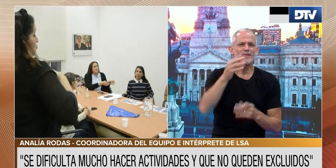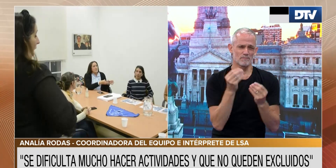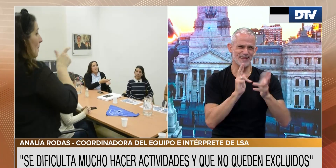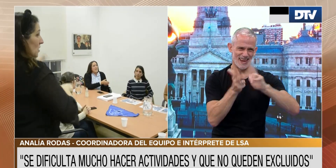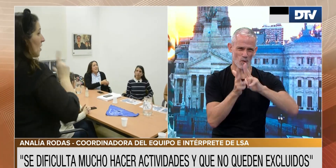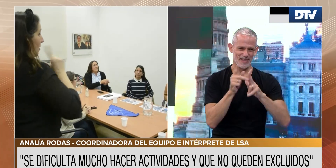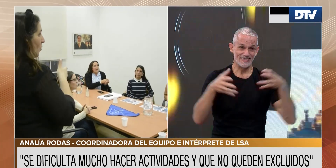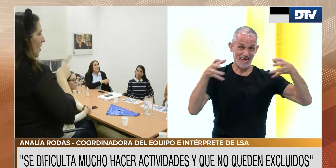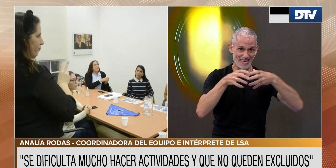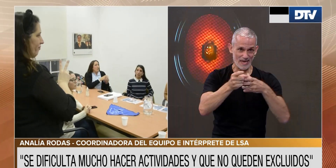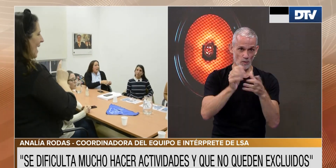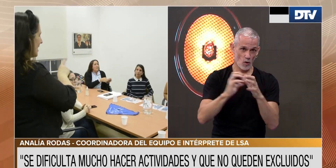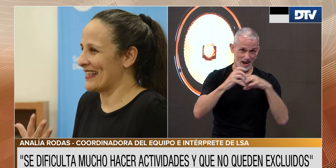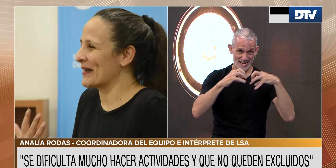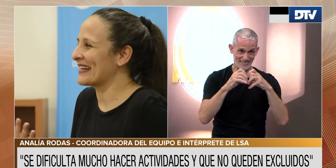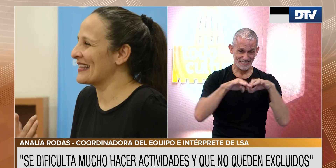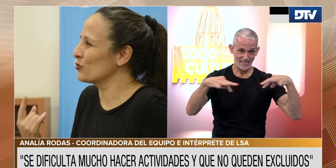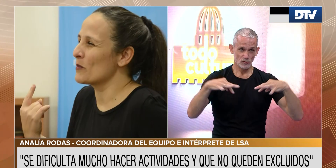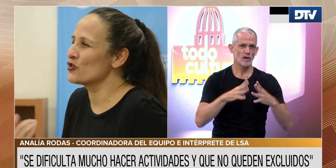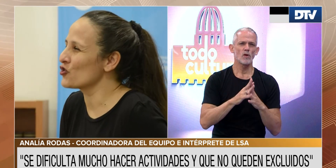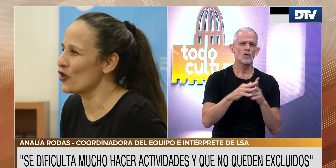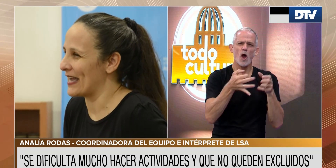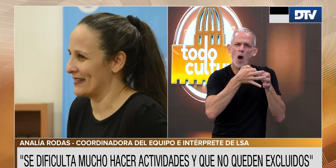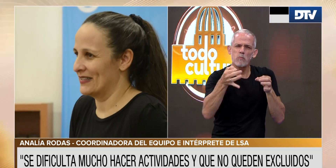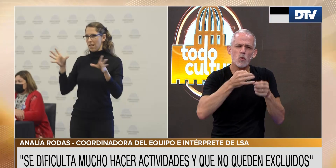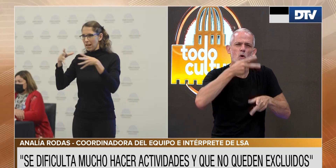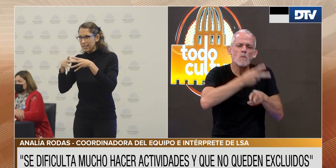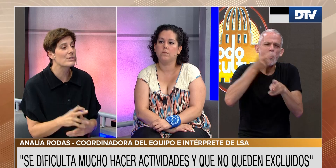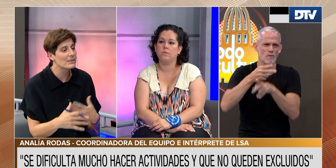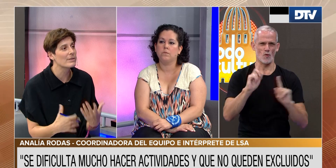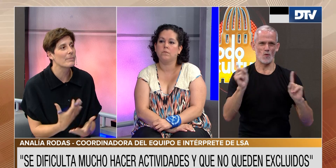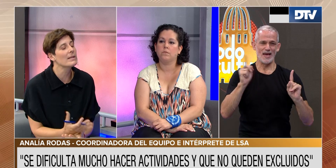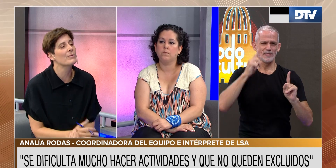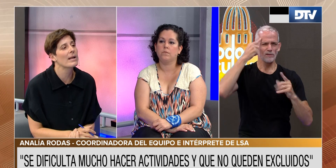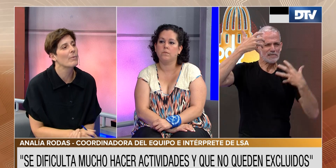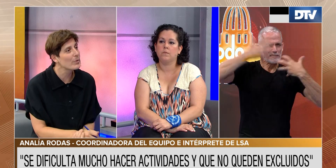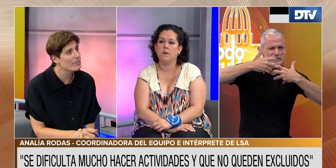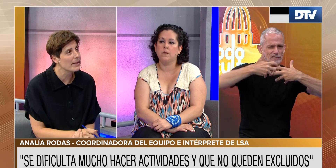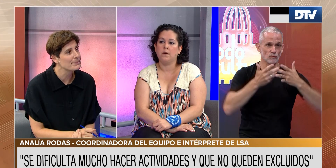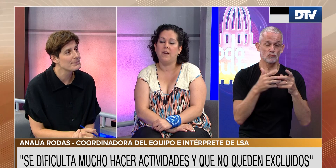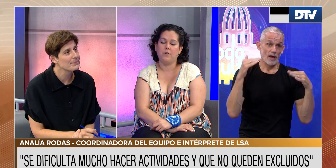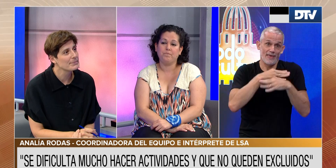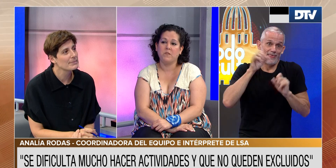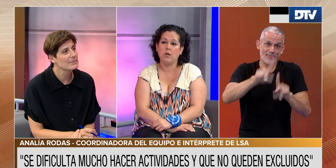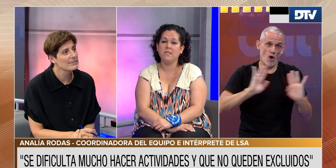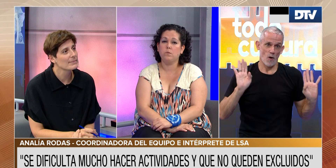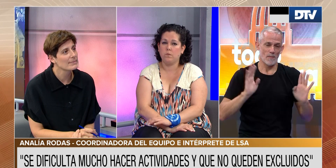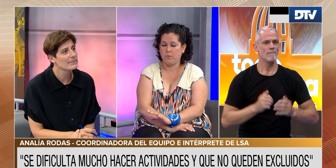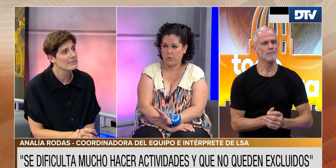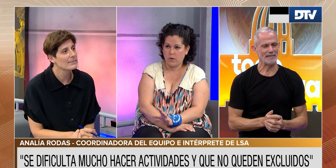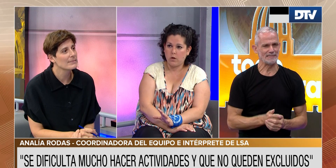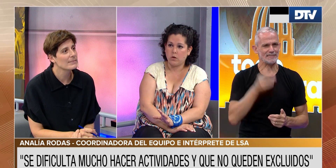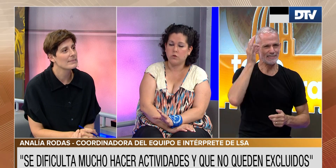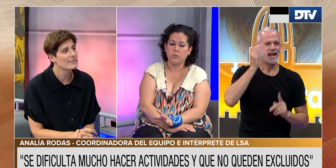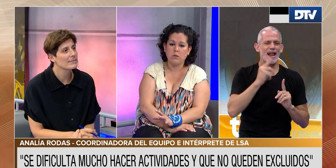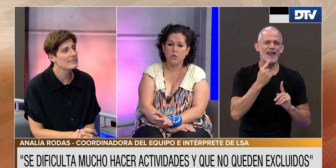de señas, además, no es literalidad, ¿no? Es un proceso también de una lengua propia. Claro. Lo que pasa,